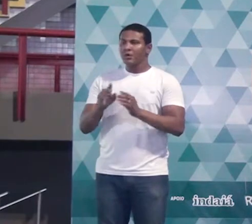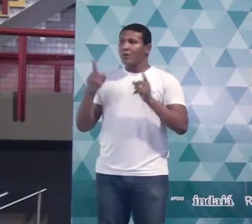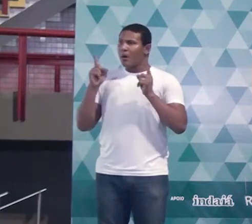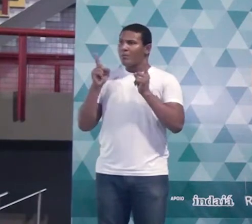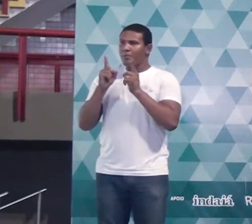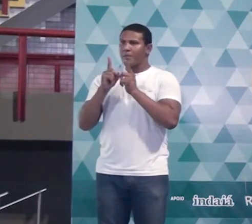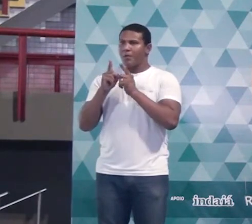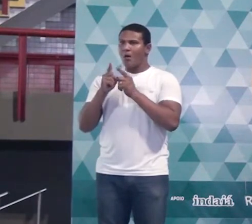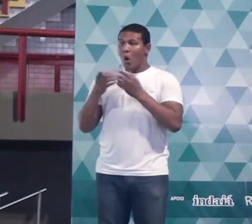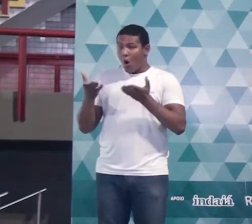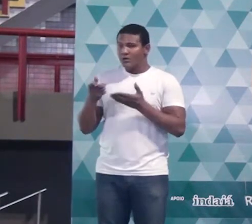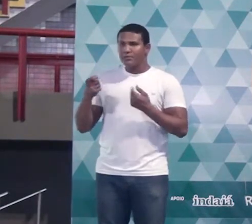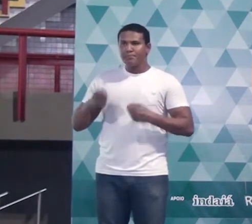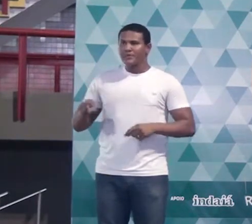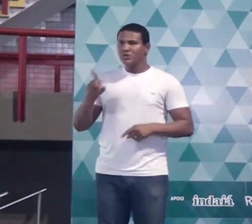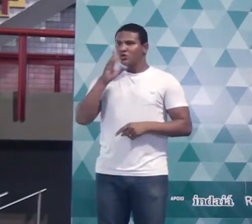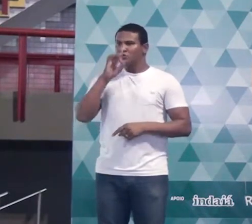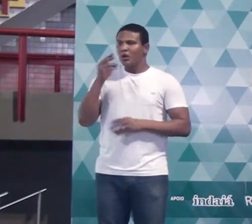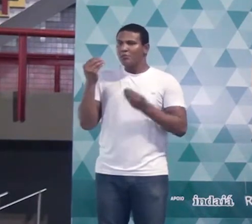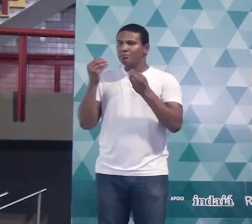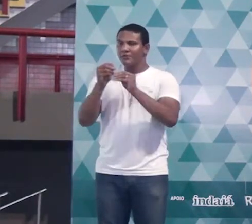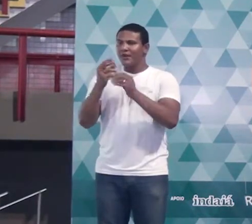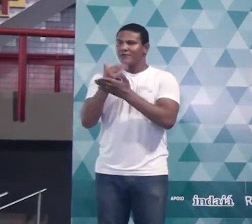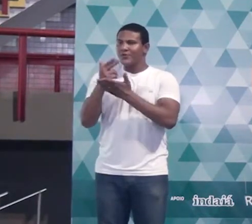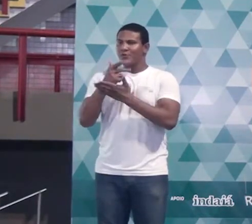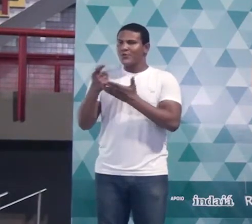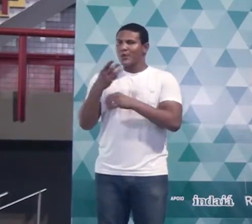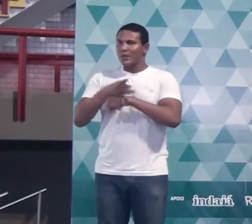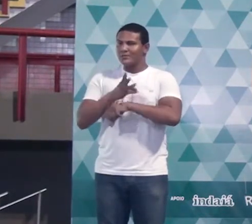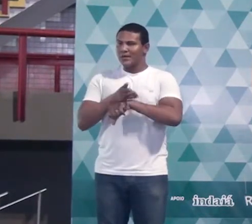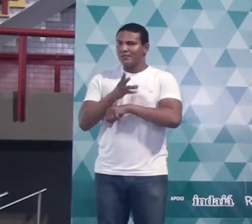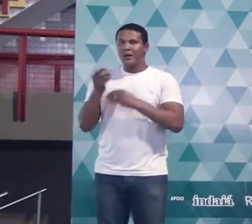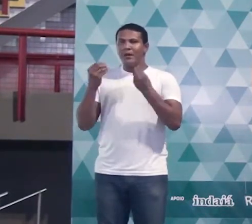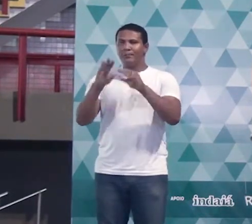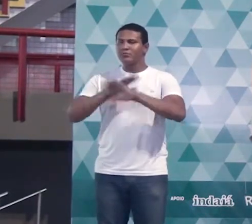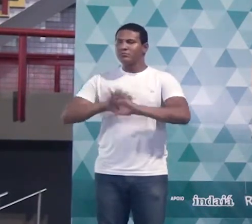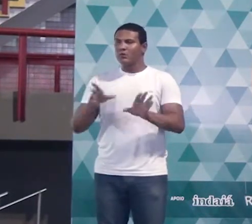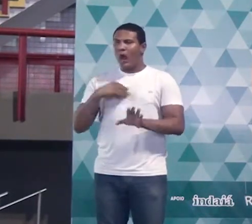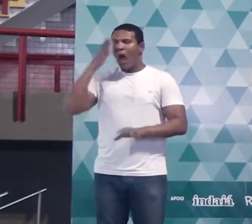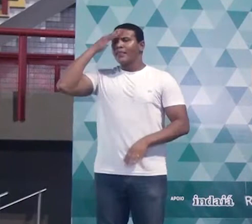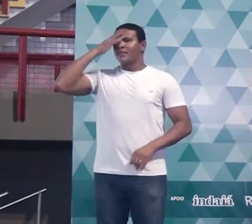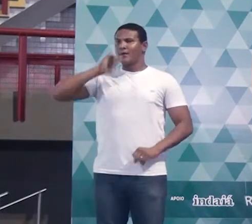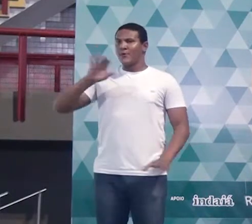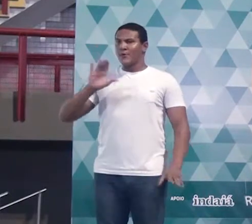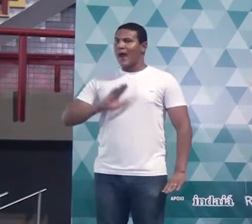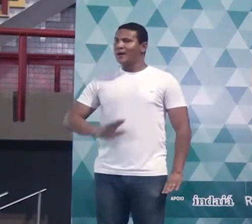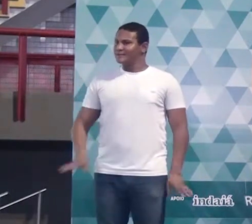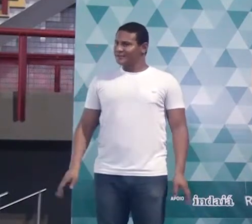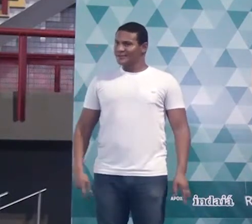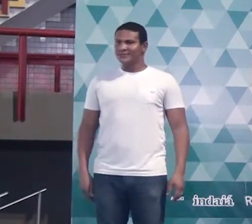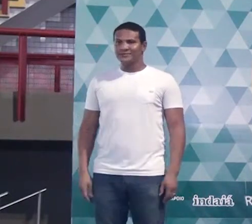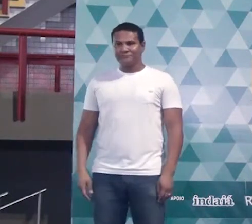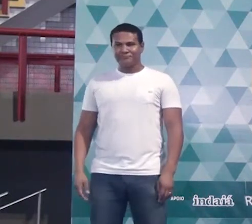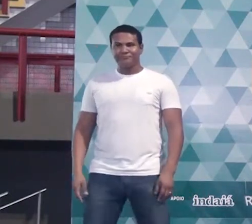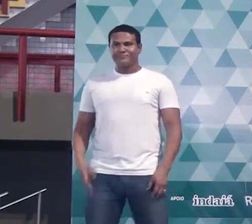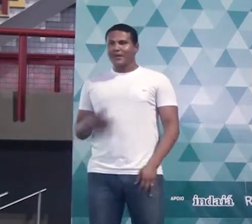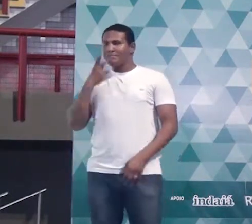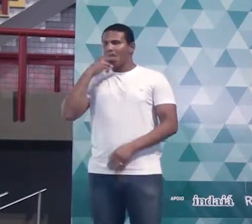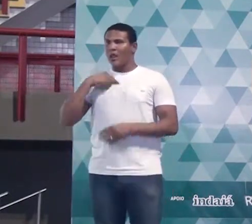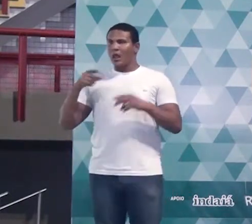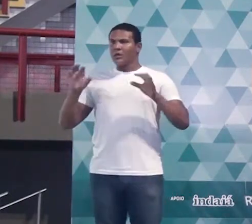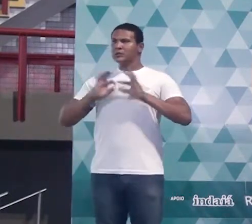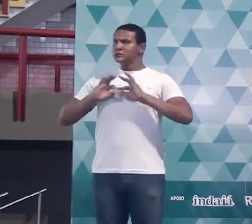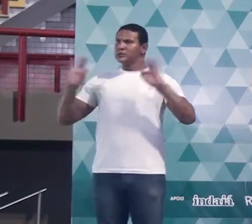emoticon que já serve, né? Bota mais nada. Mas muito bem, então a variação com o tempo é mais do que notável. Com